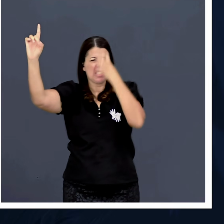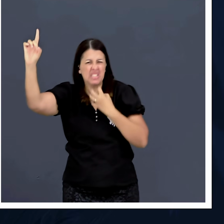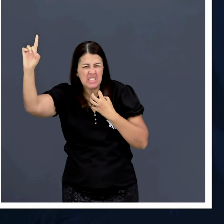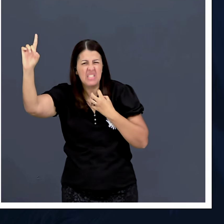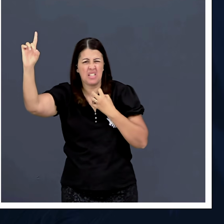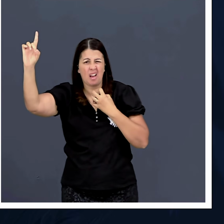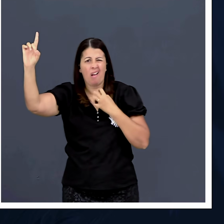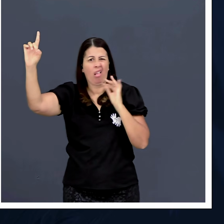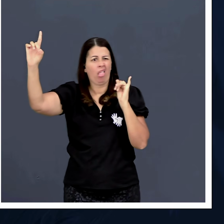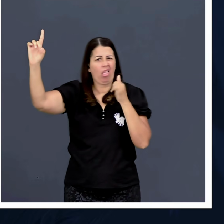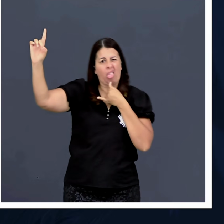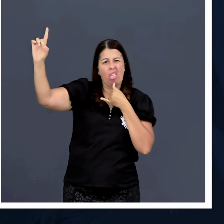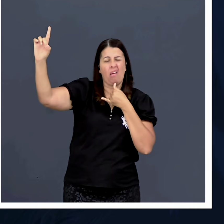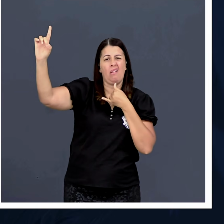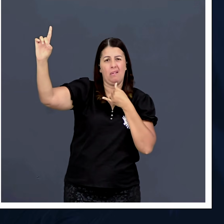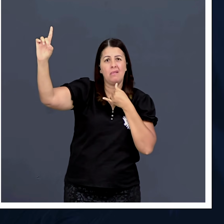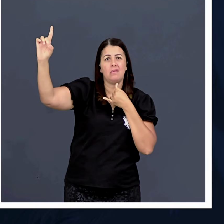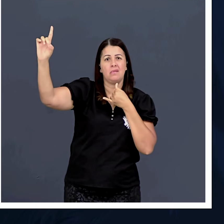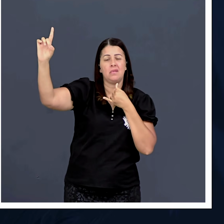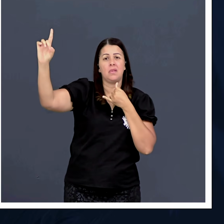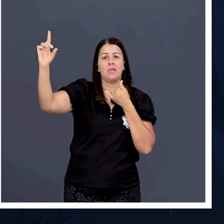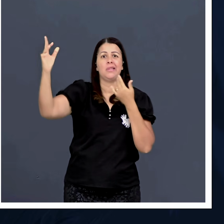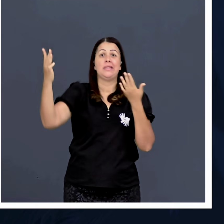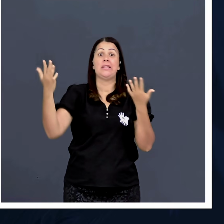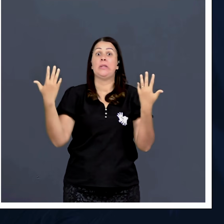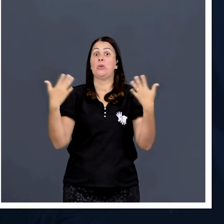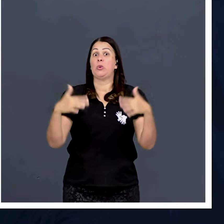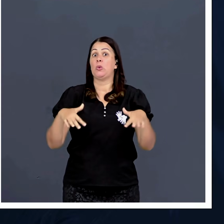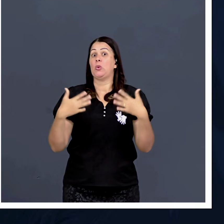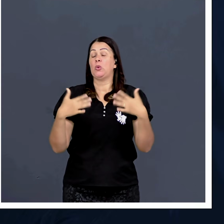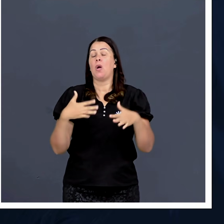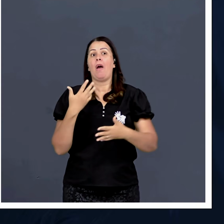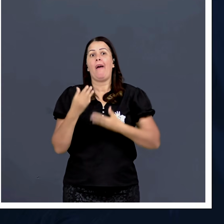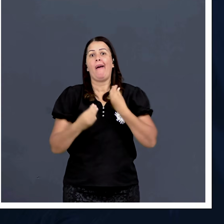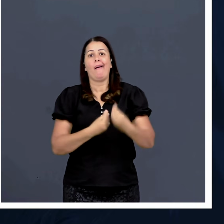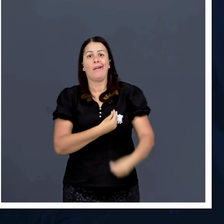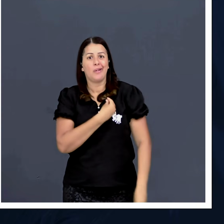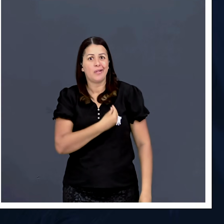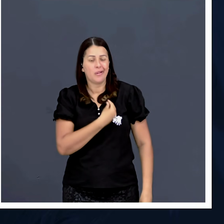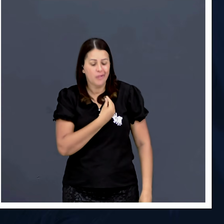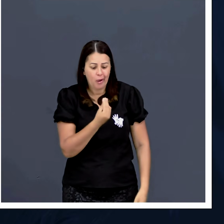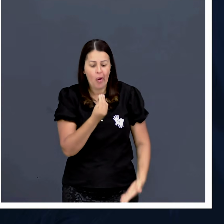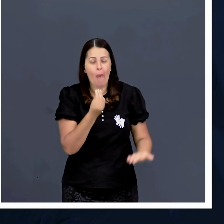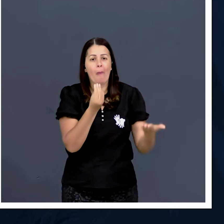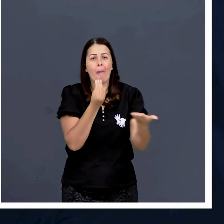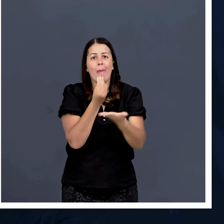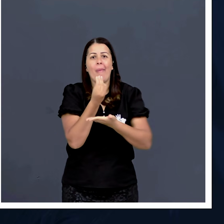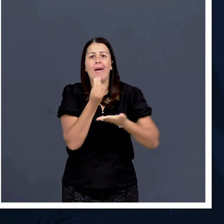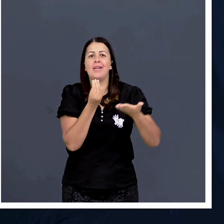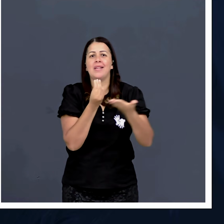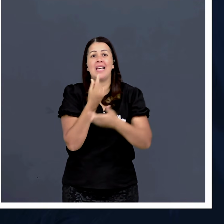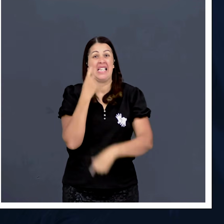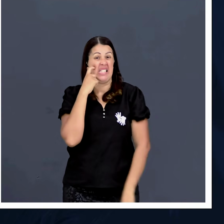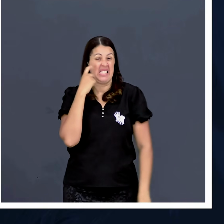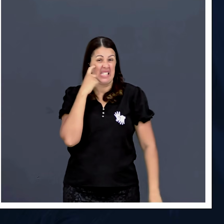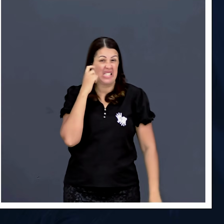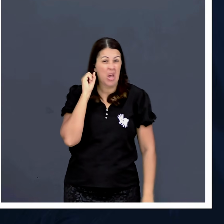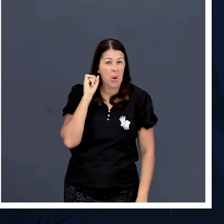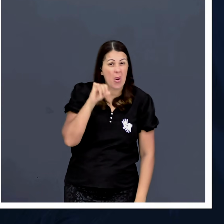mais chateado. E isso vai definindo a nossa vida. Porque se eu imagino, se